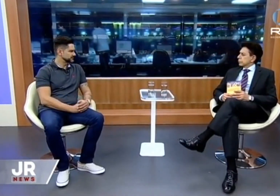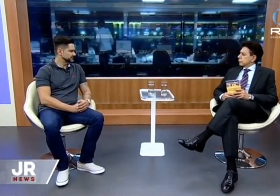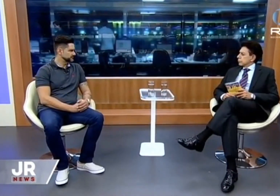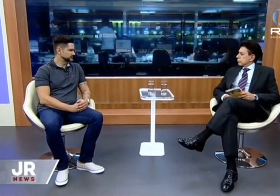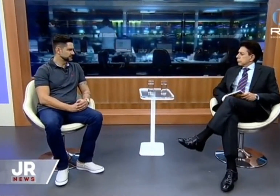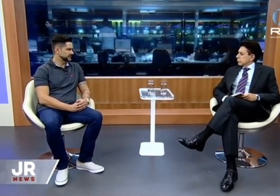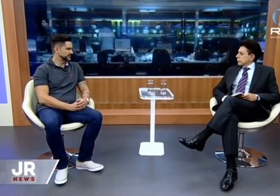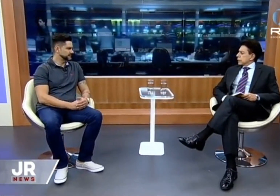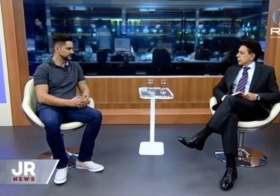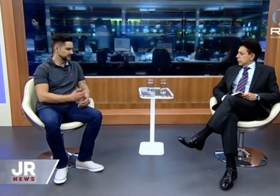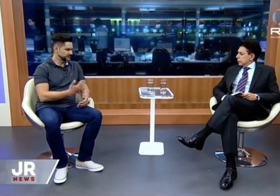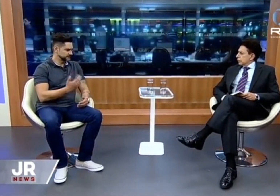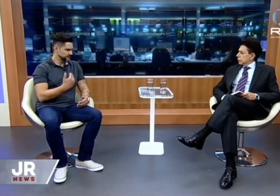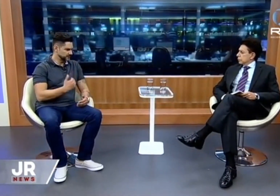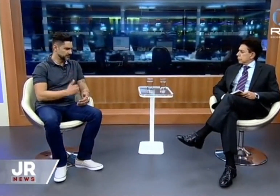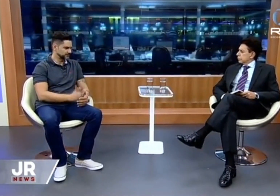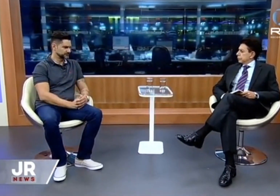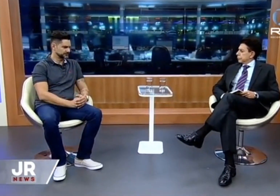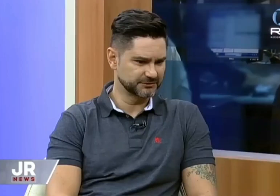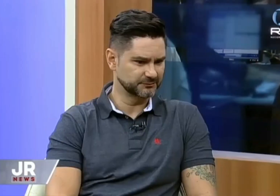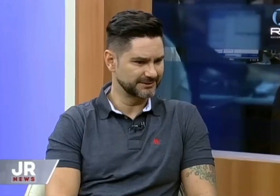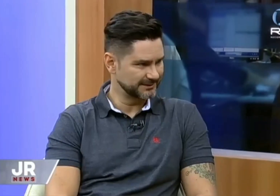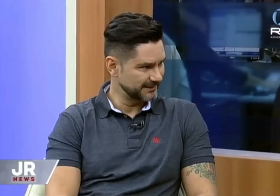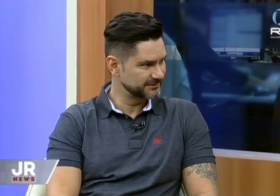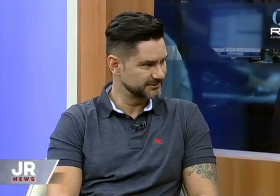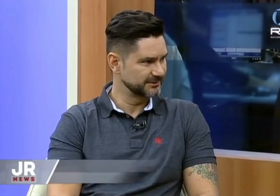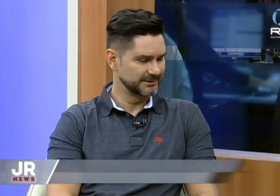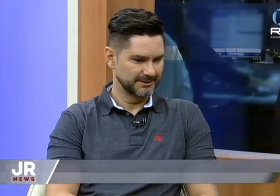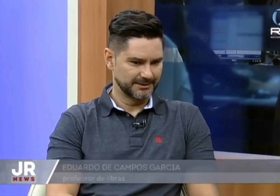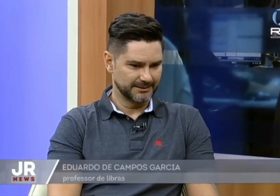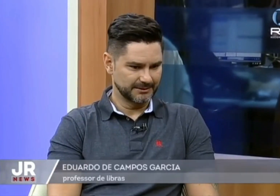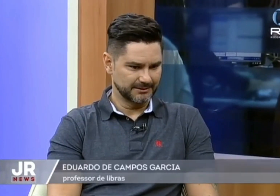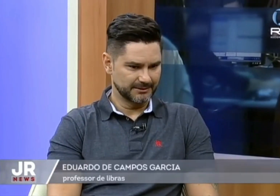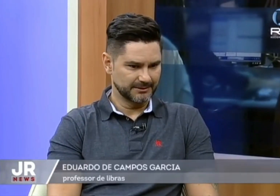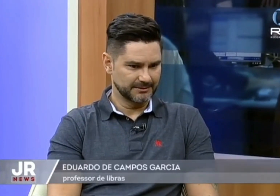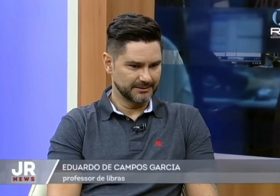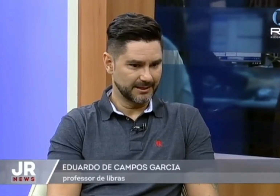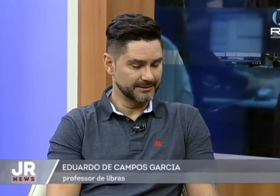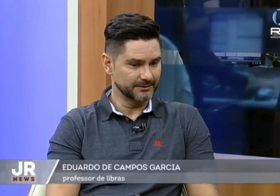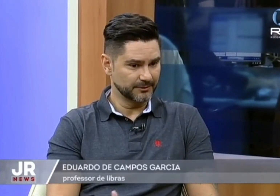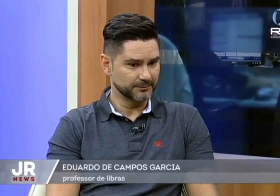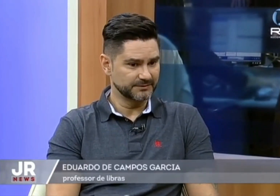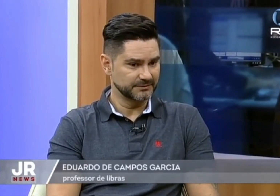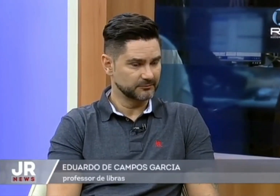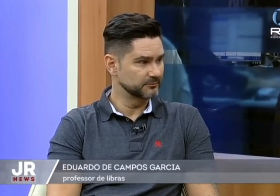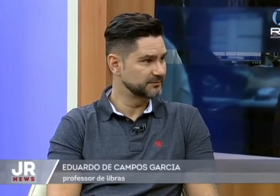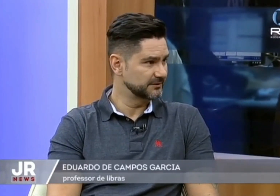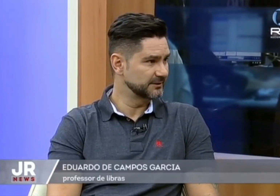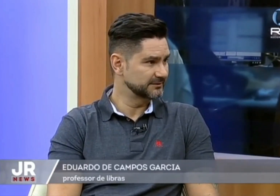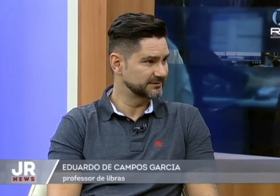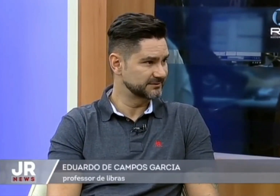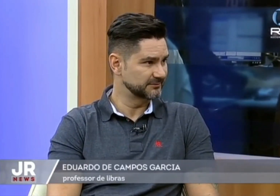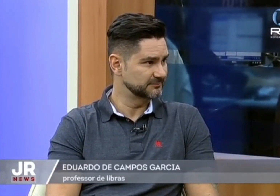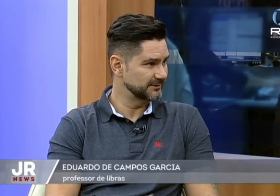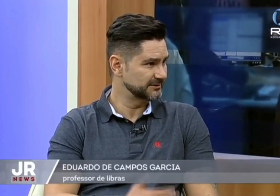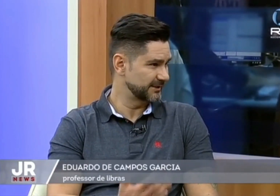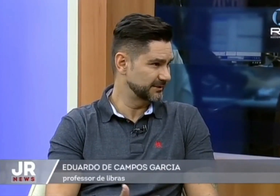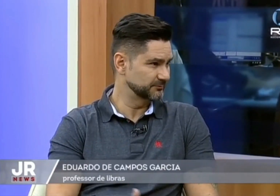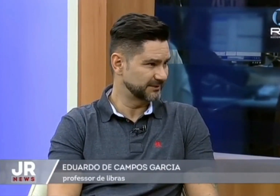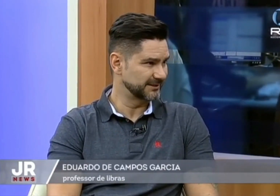pessoa surda, né? Então, desde os primórdios, a gestualidade, ainda não reconhecida como sinalização, ela já era